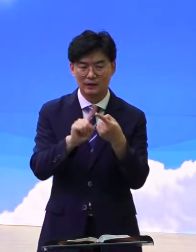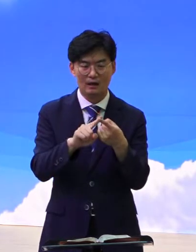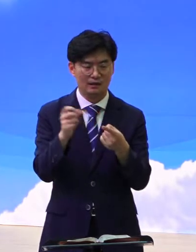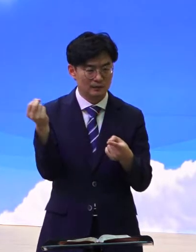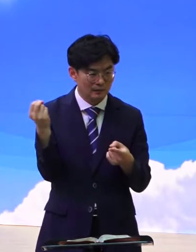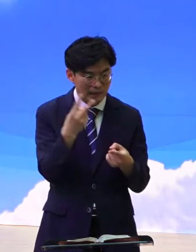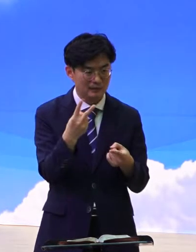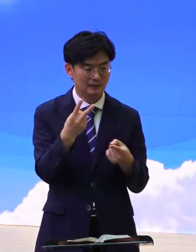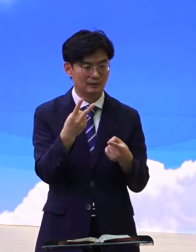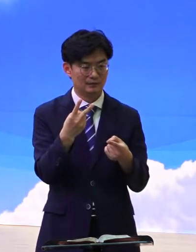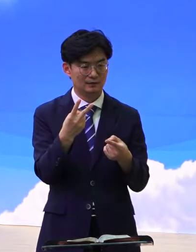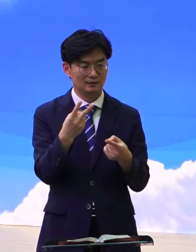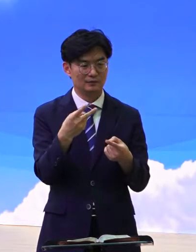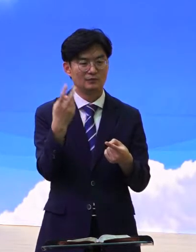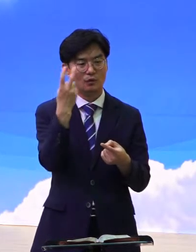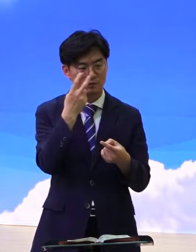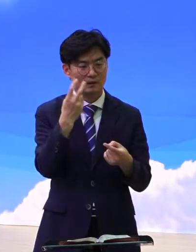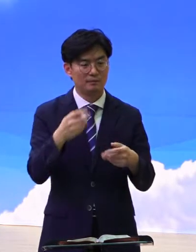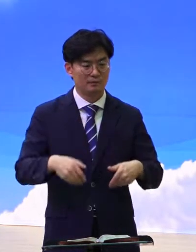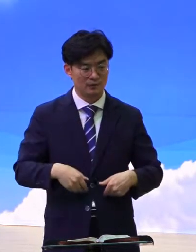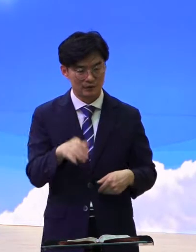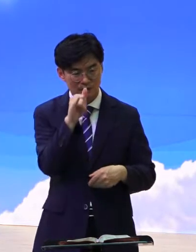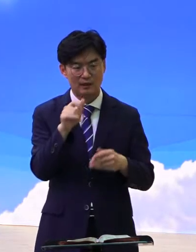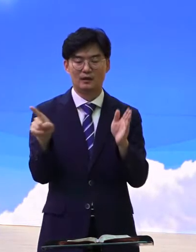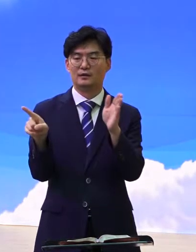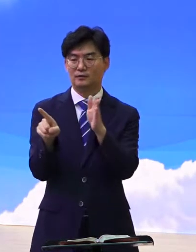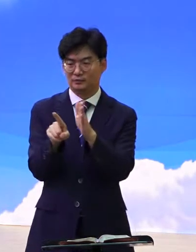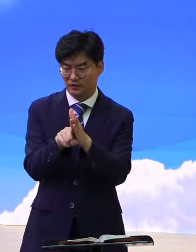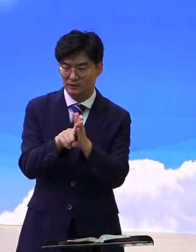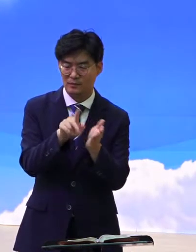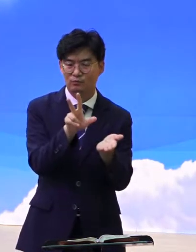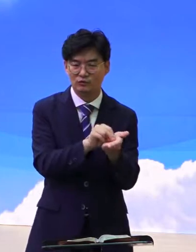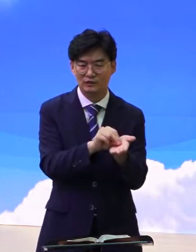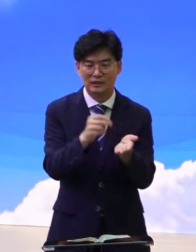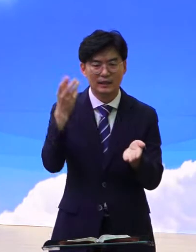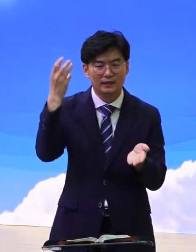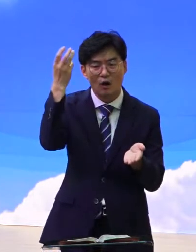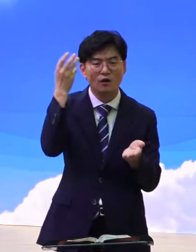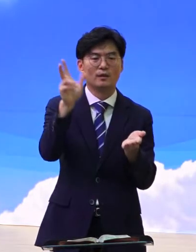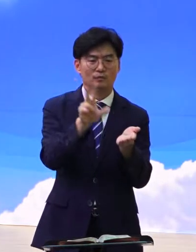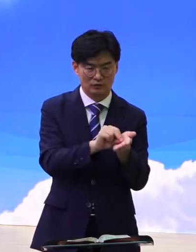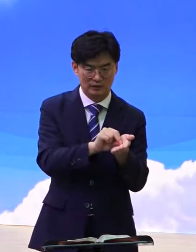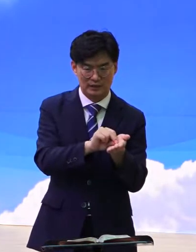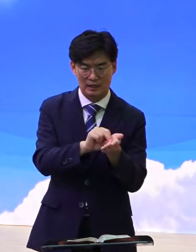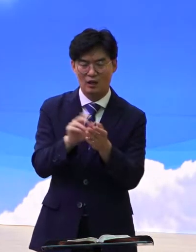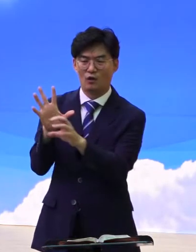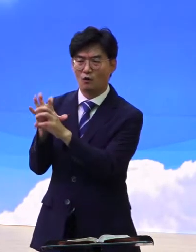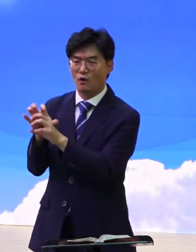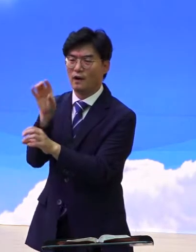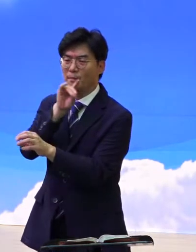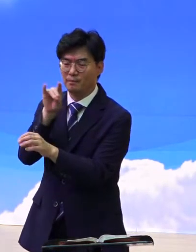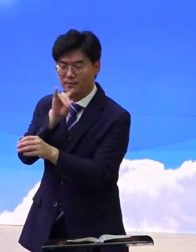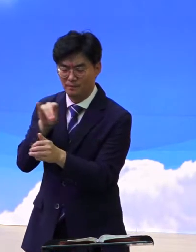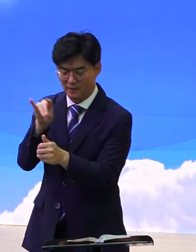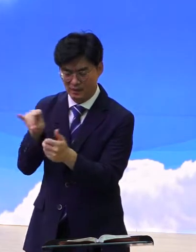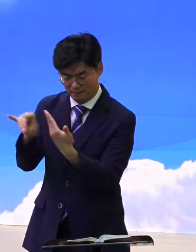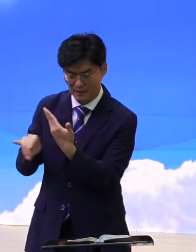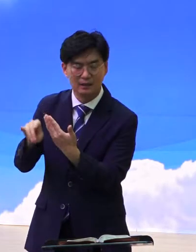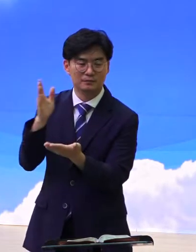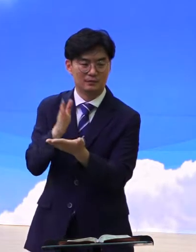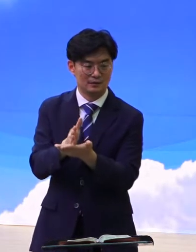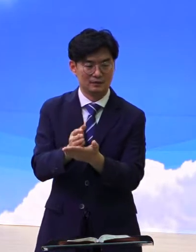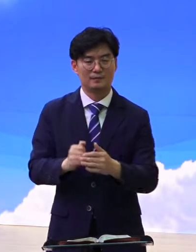영적인 문제이고 우리들 신앙의 문제입니다. 결코 상황의 문제가 아닌 것입니다. 이 어려운 상황 속에